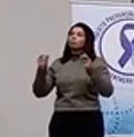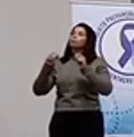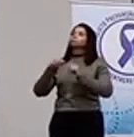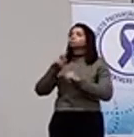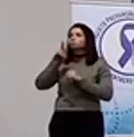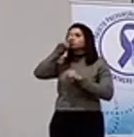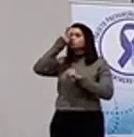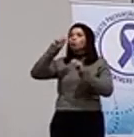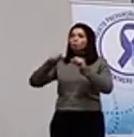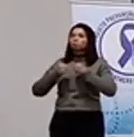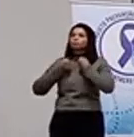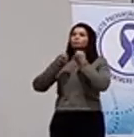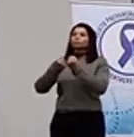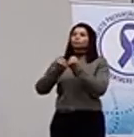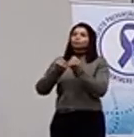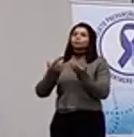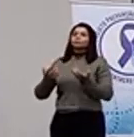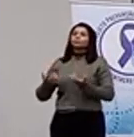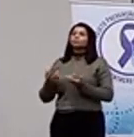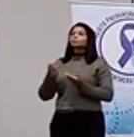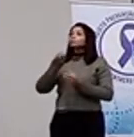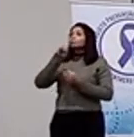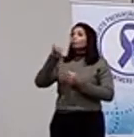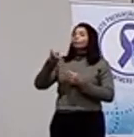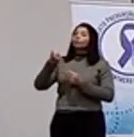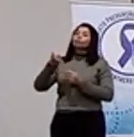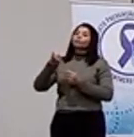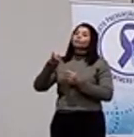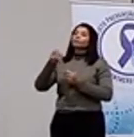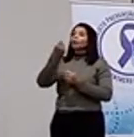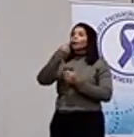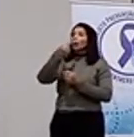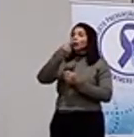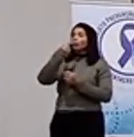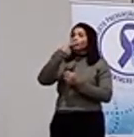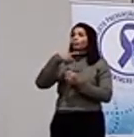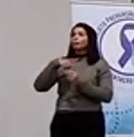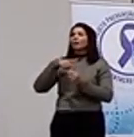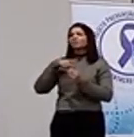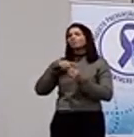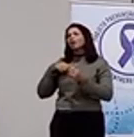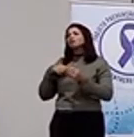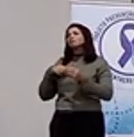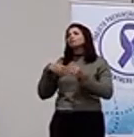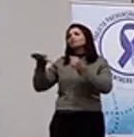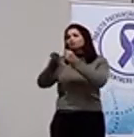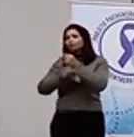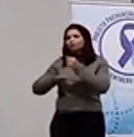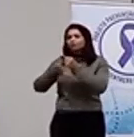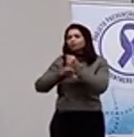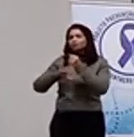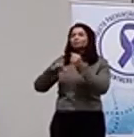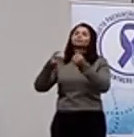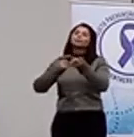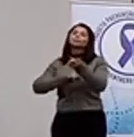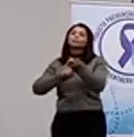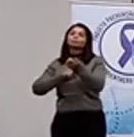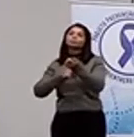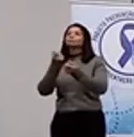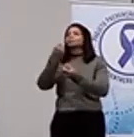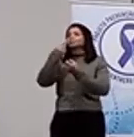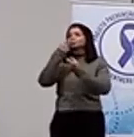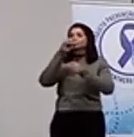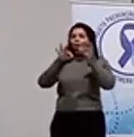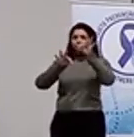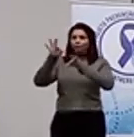E aí, nesse caso, se o remédio tiver uma eficácia inferior ao placebo, ou igual ao placebo, então esse